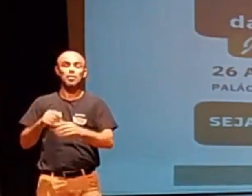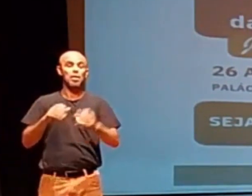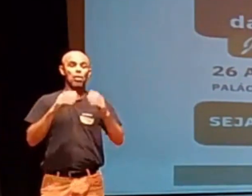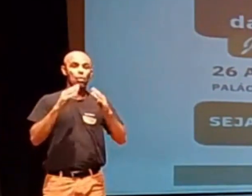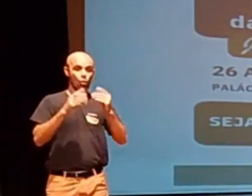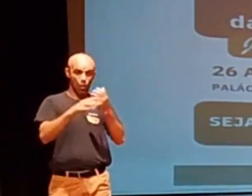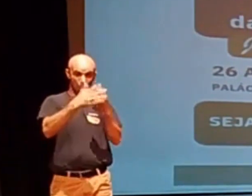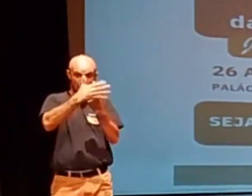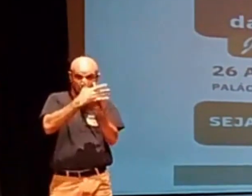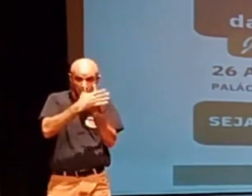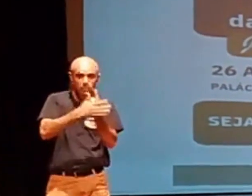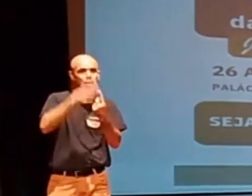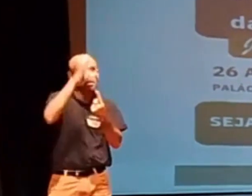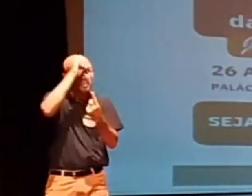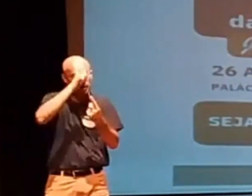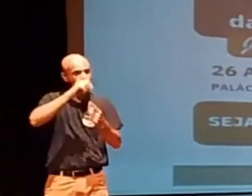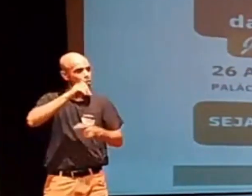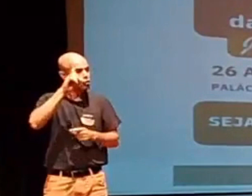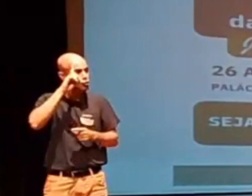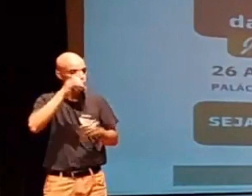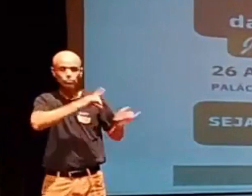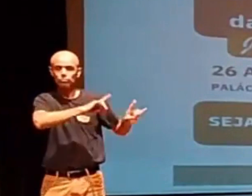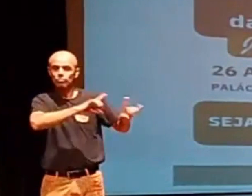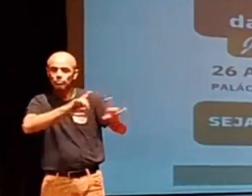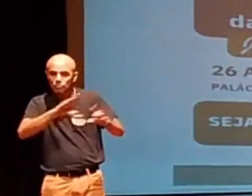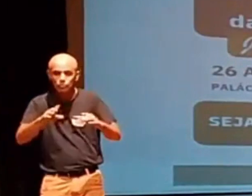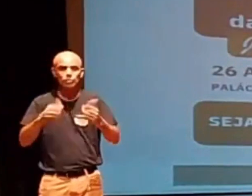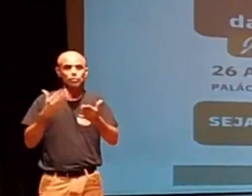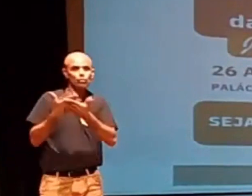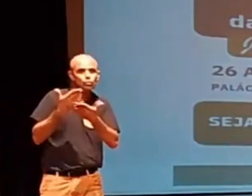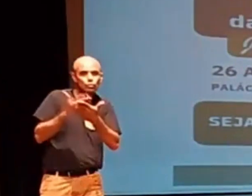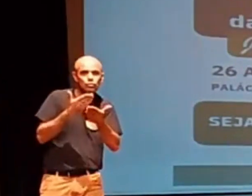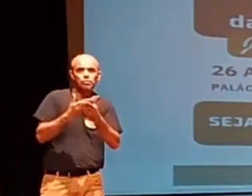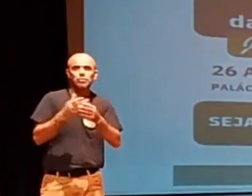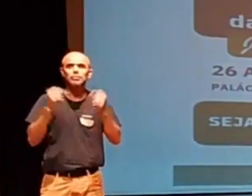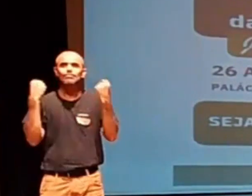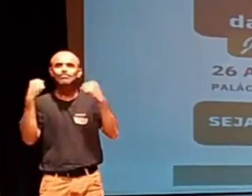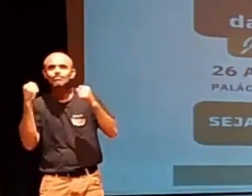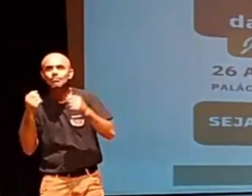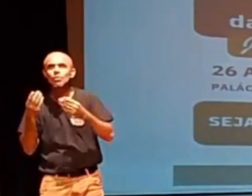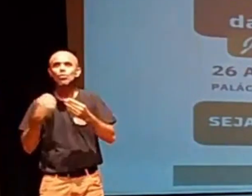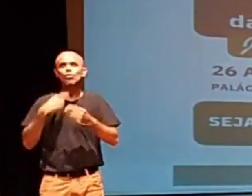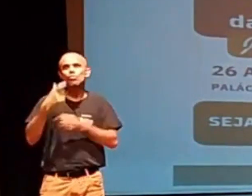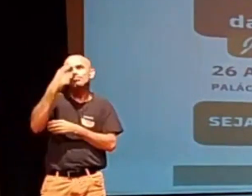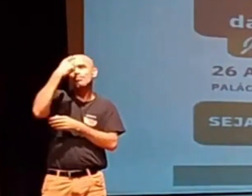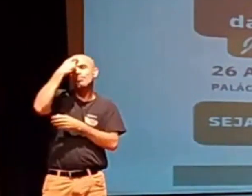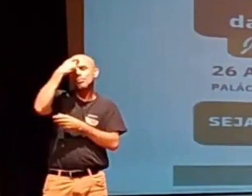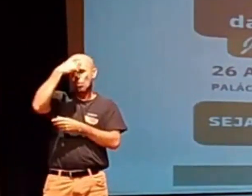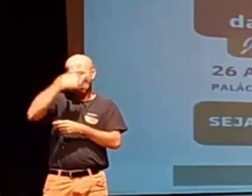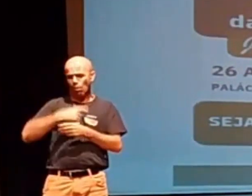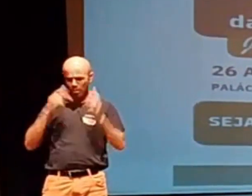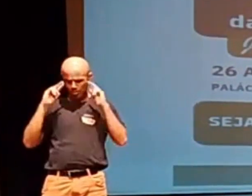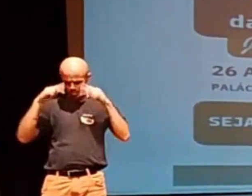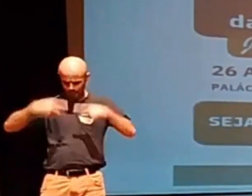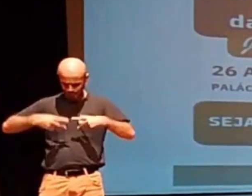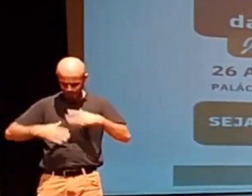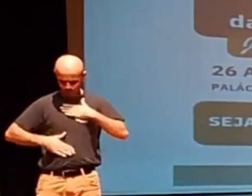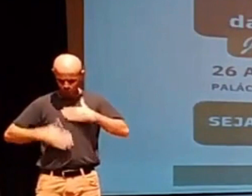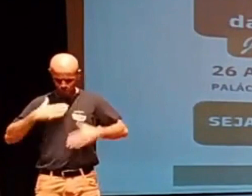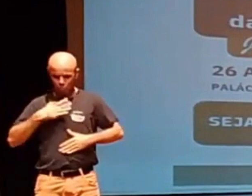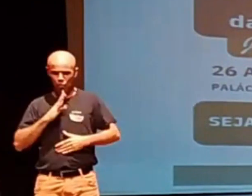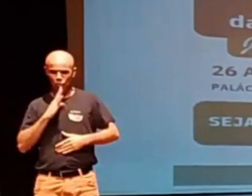na sua prática diária, porque vai depender muito das autocorreções que o paciente aprende, da consciência corporal que ele vai ter, para